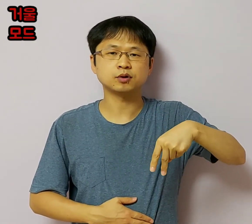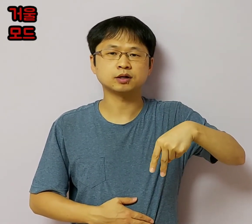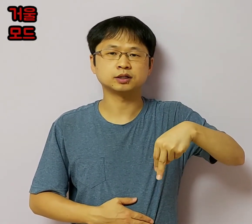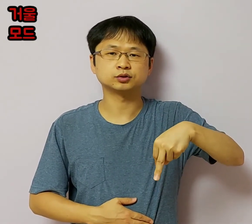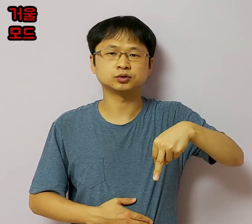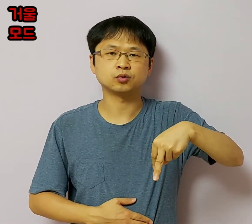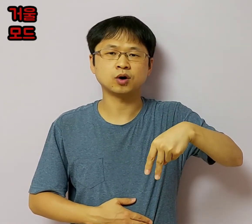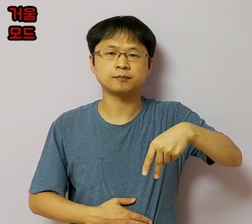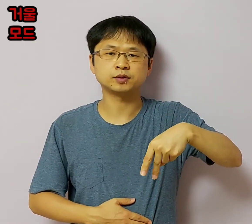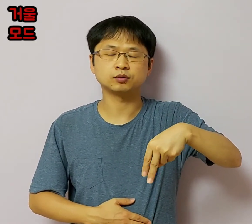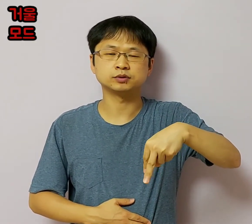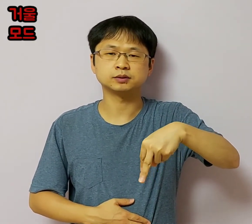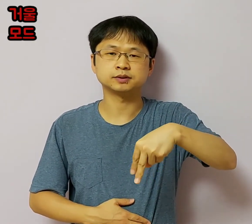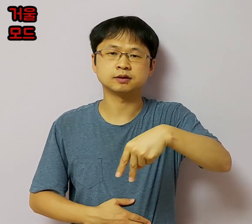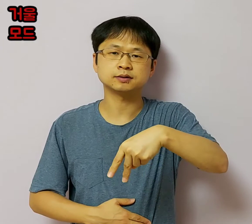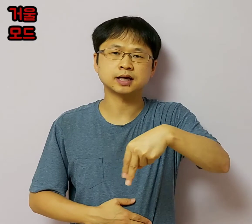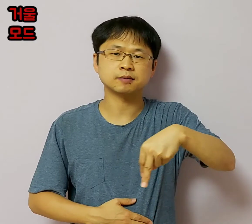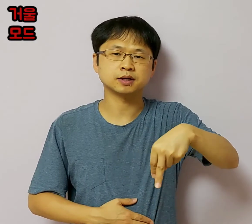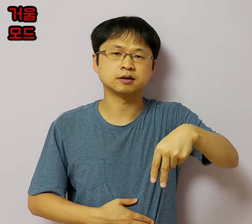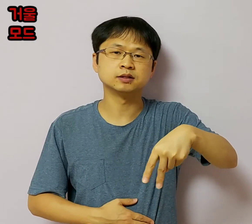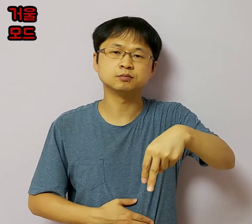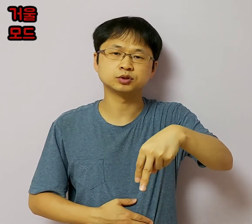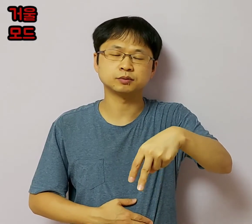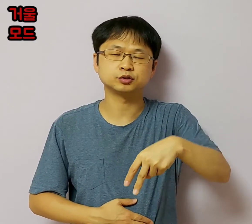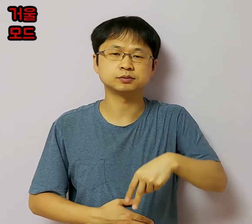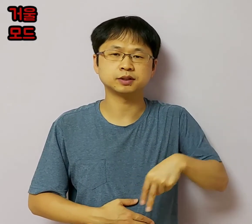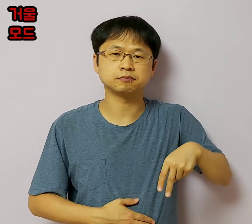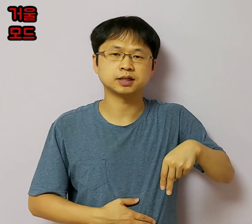모양을 해주시고 앞뒤로 움직이면서 사람이 걷는 모습 해주시면 됩니다.